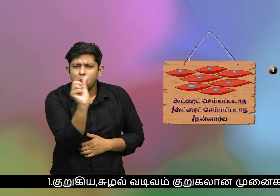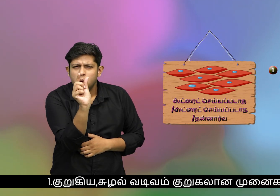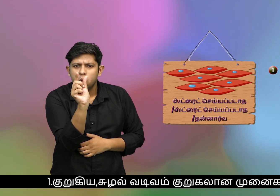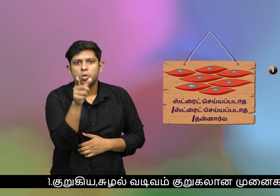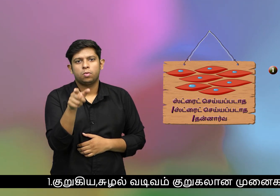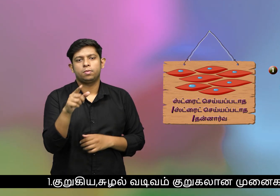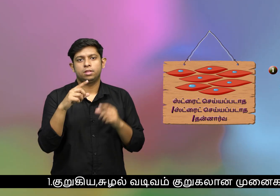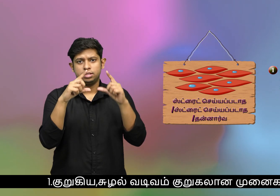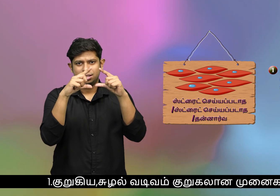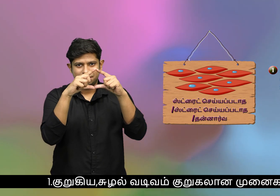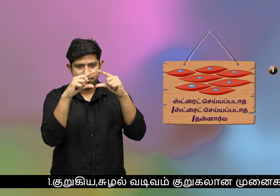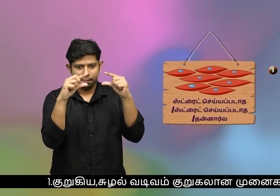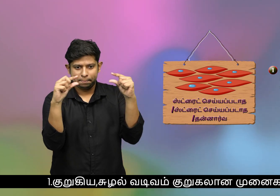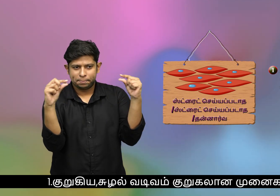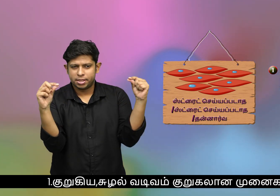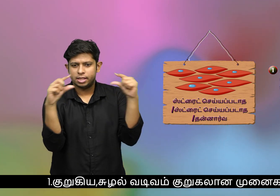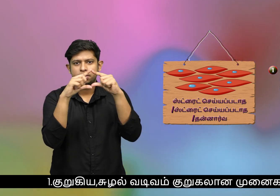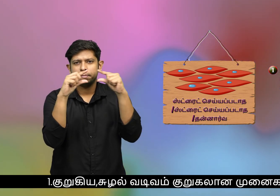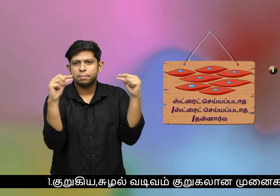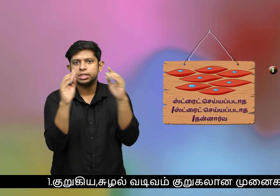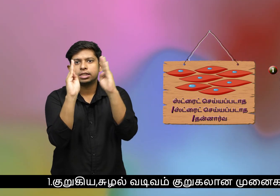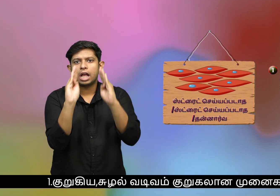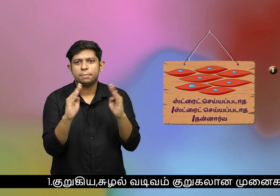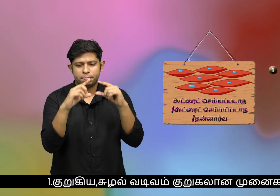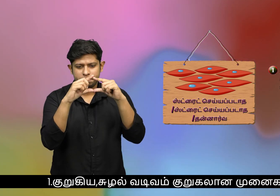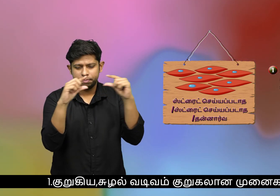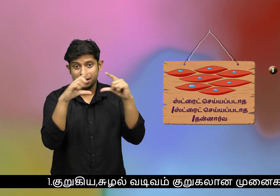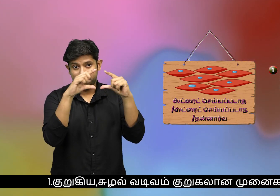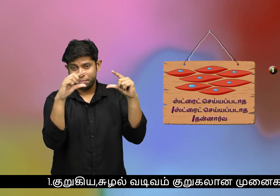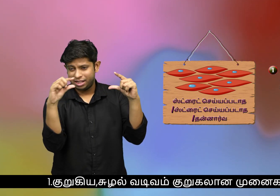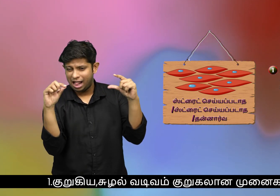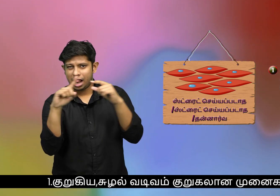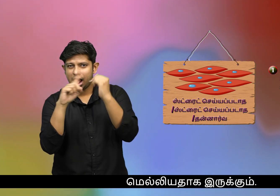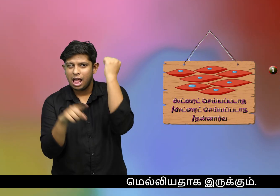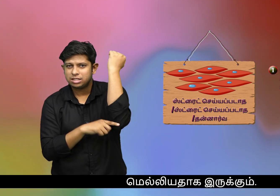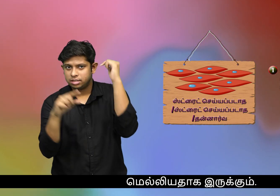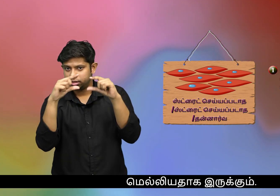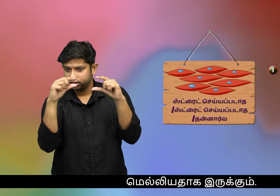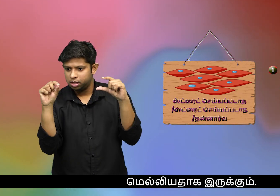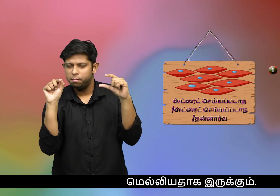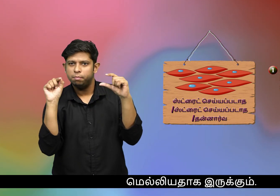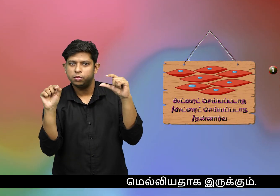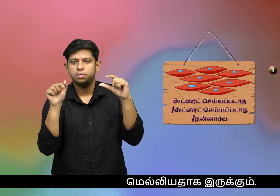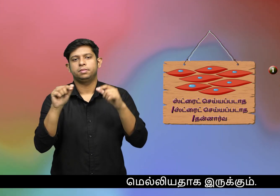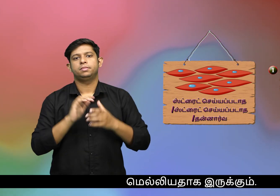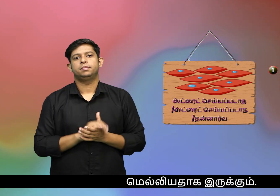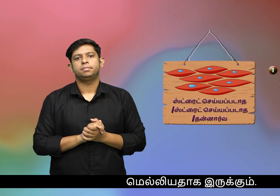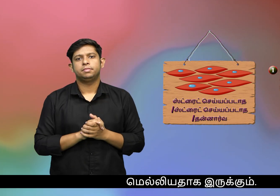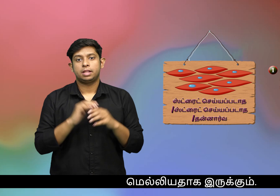குறுகிய சூழல் வடிவம், குறுகலான முனைகள் மற்றும் மெல்லியதாக இருக்கும்.